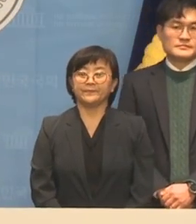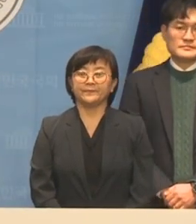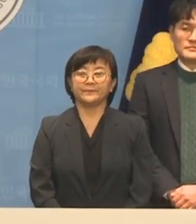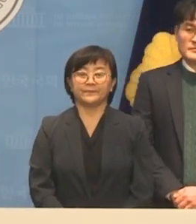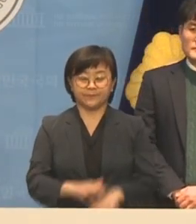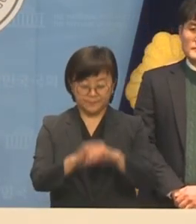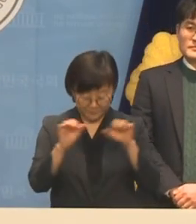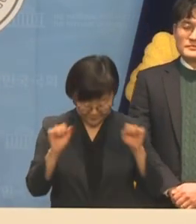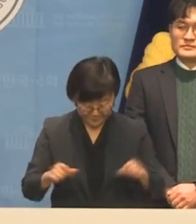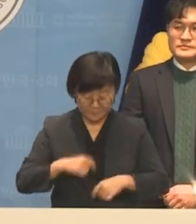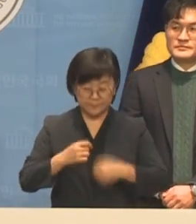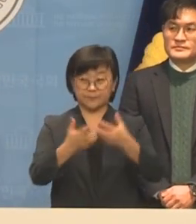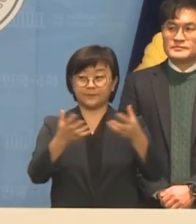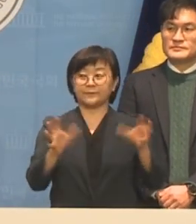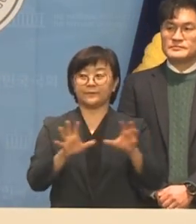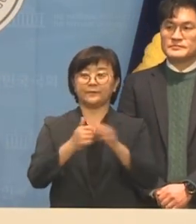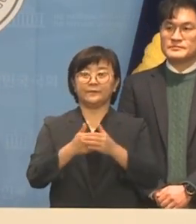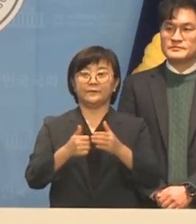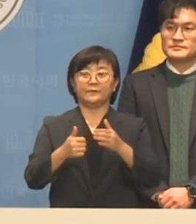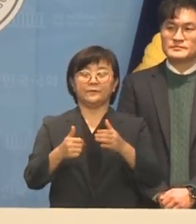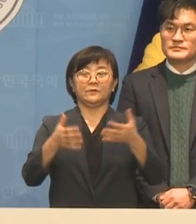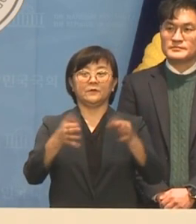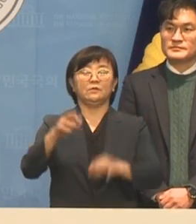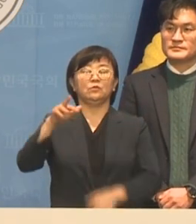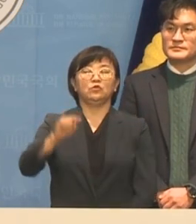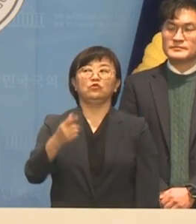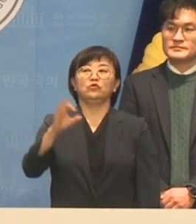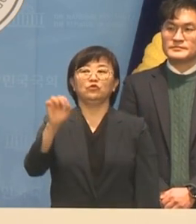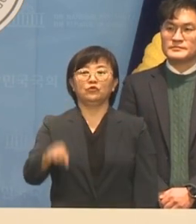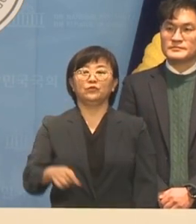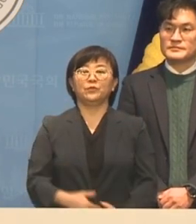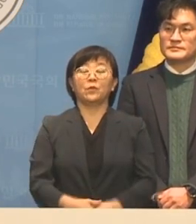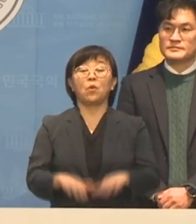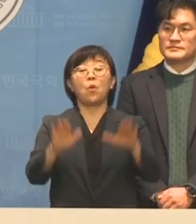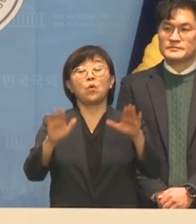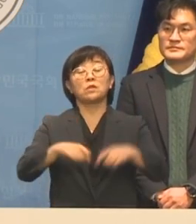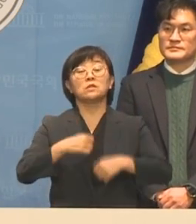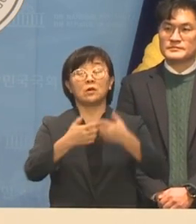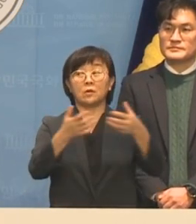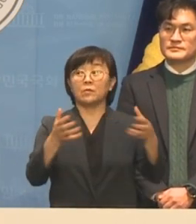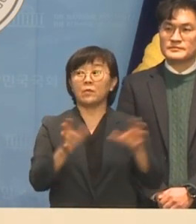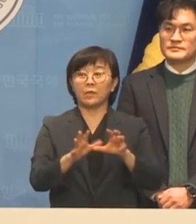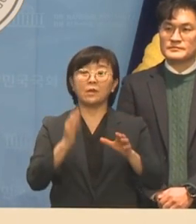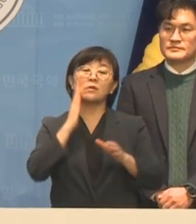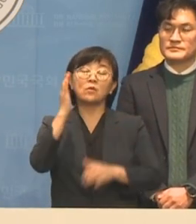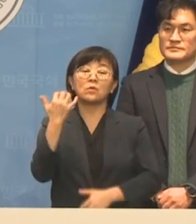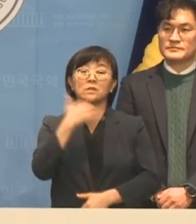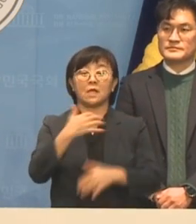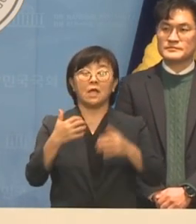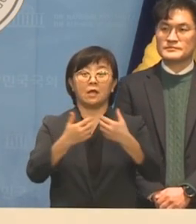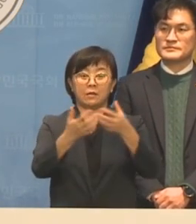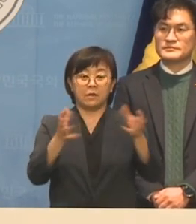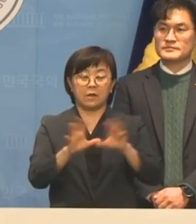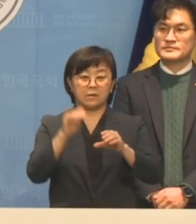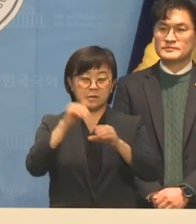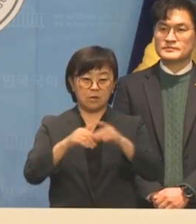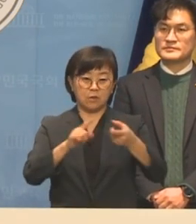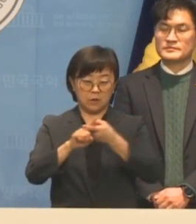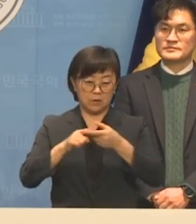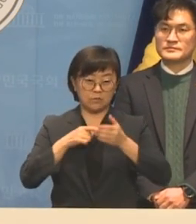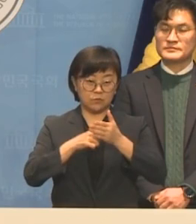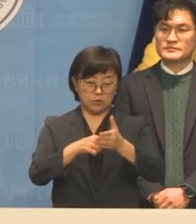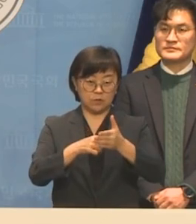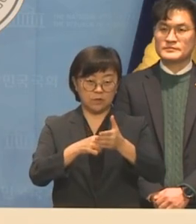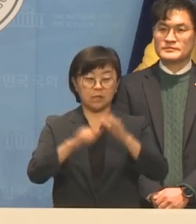네, 안녕하세요. 정의당 비상대책위원장 김준우입니다. 오늘 정의당과 녹색당이 선거연합 정당